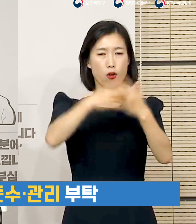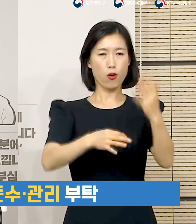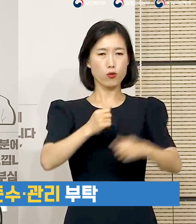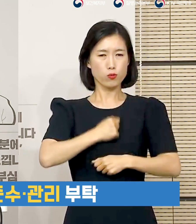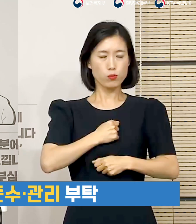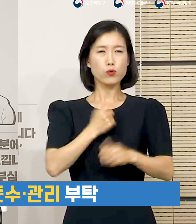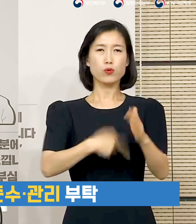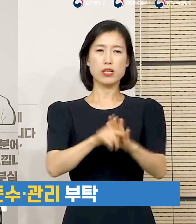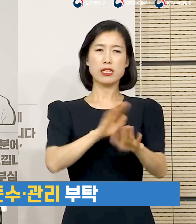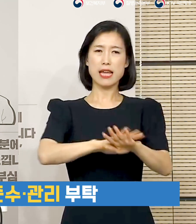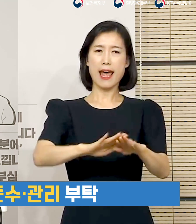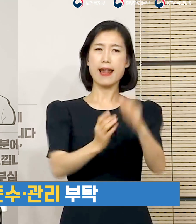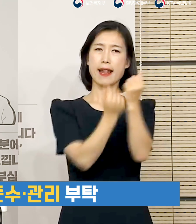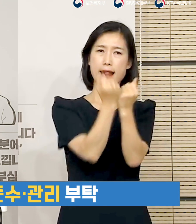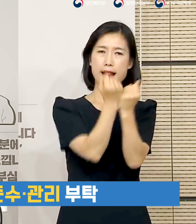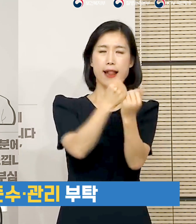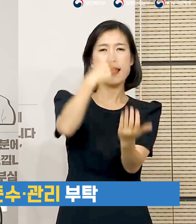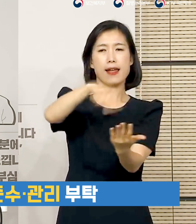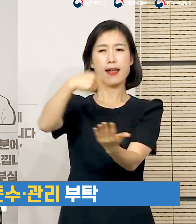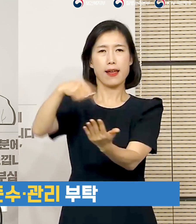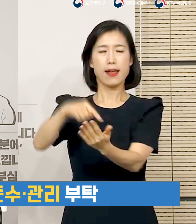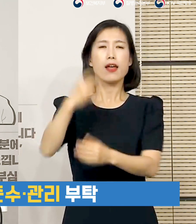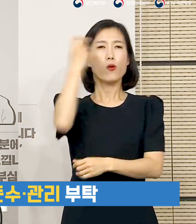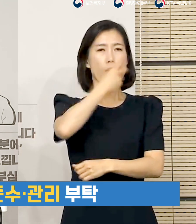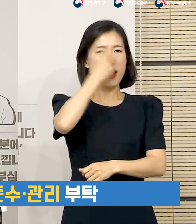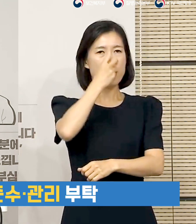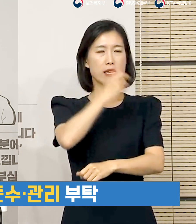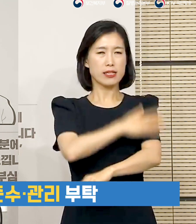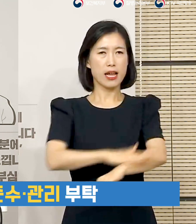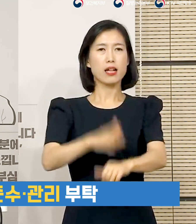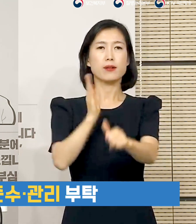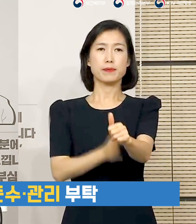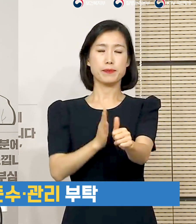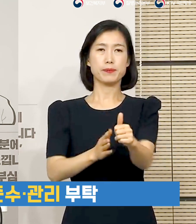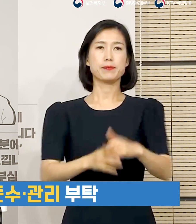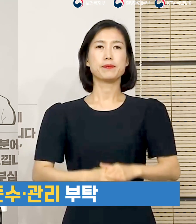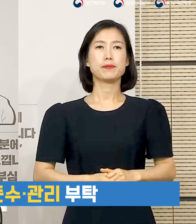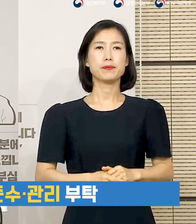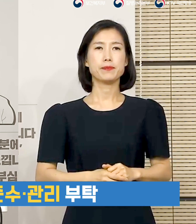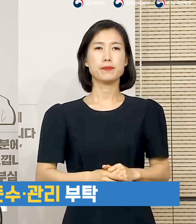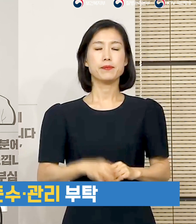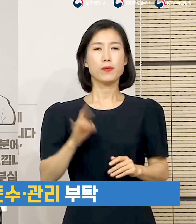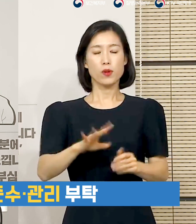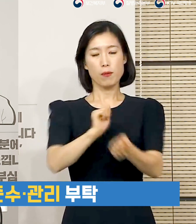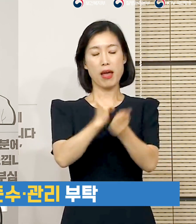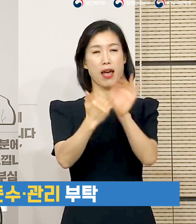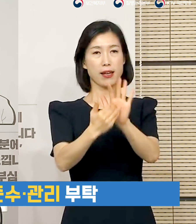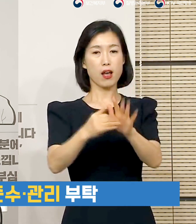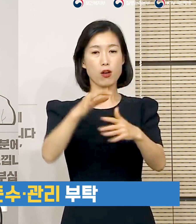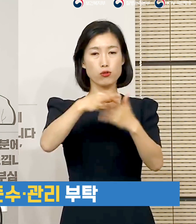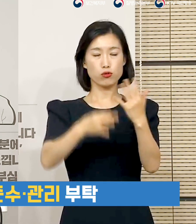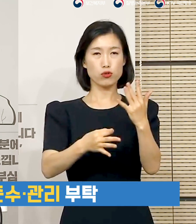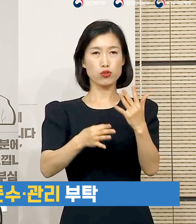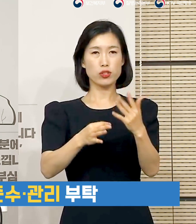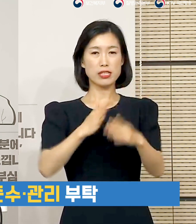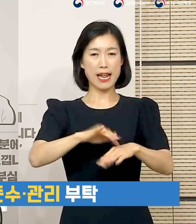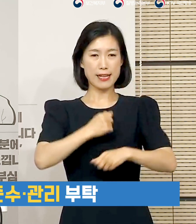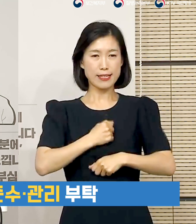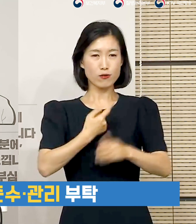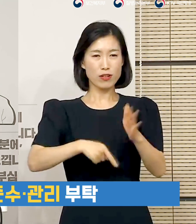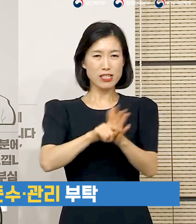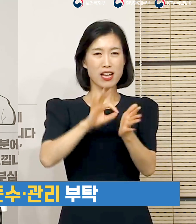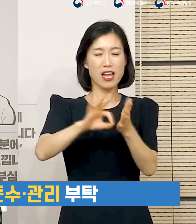있도록 안내하고 잘 지켜지도록 관리해 주시기 바랍니다. 아울러 방역수칙을 지키는 데 소요되는